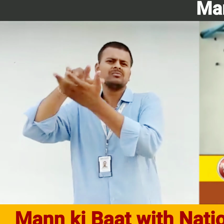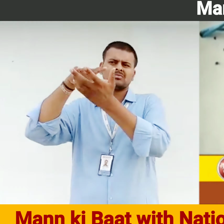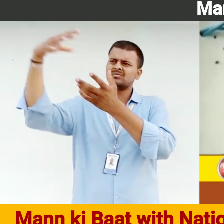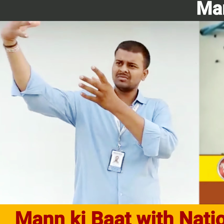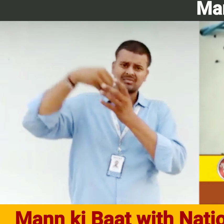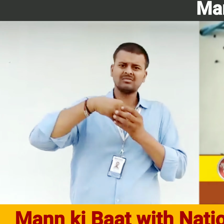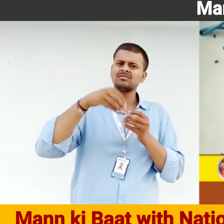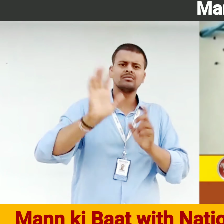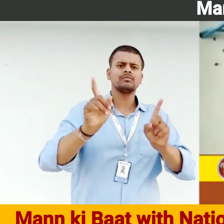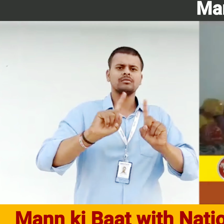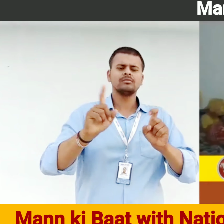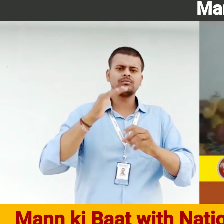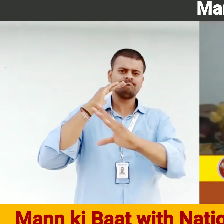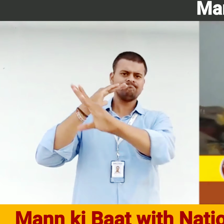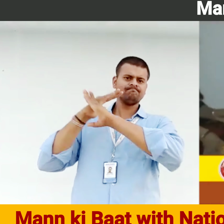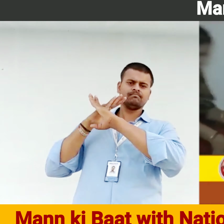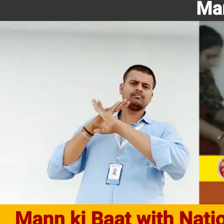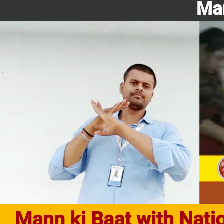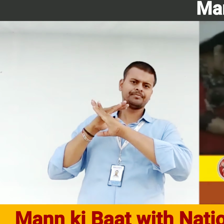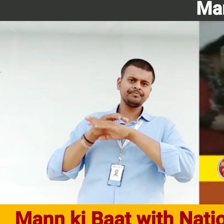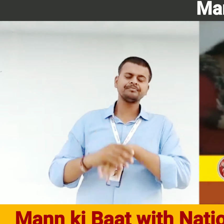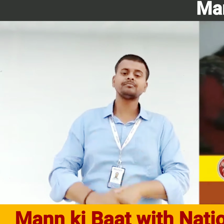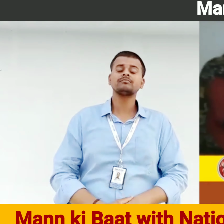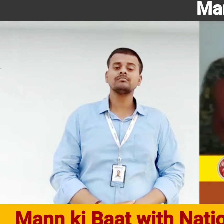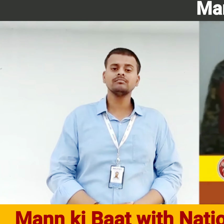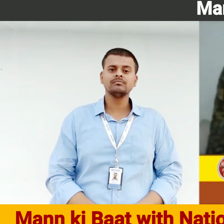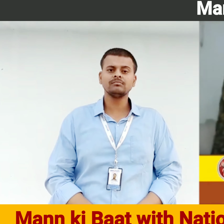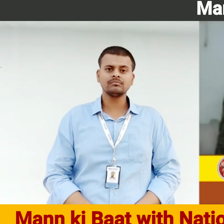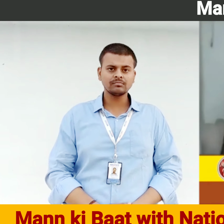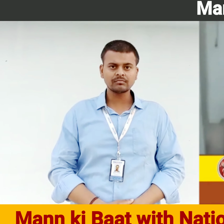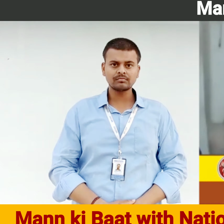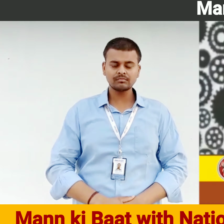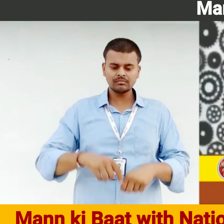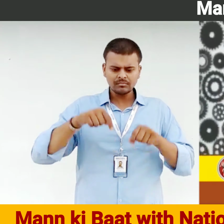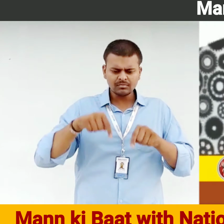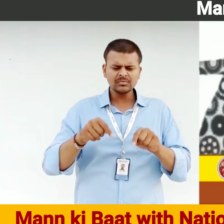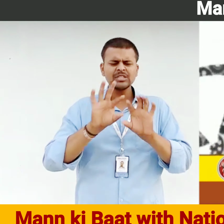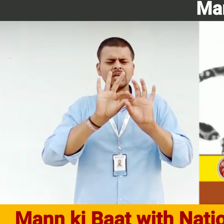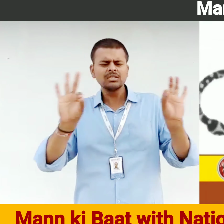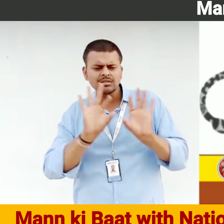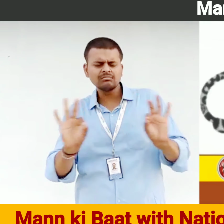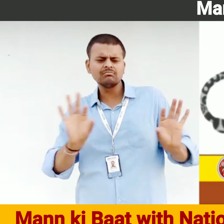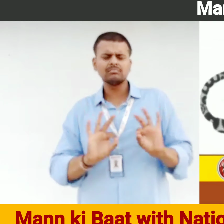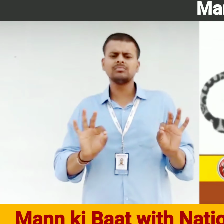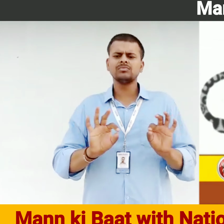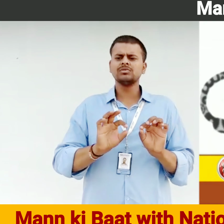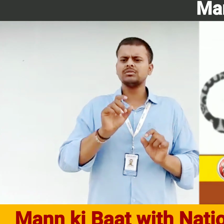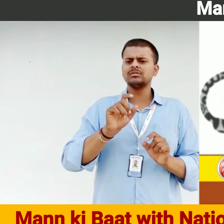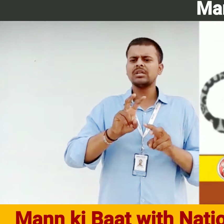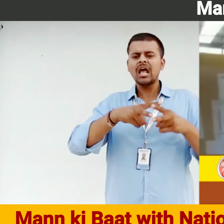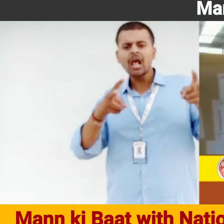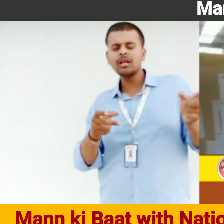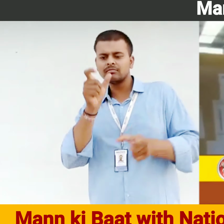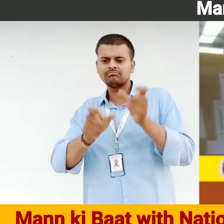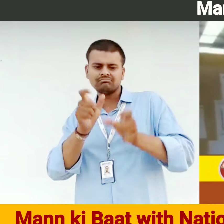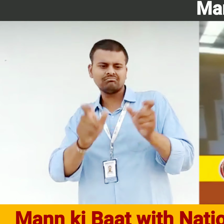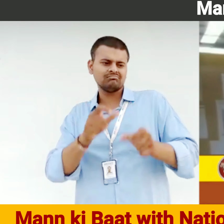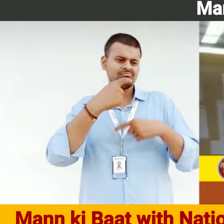कर रहे हैं। मेक इन इंडिया को बढ़ावा मिले, इसके लिए सब कोई अपना अपना